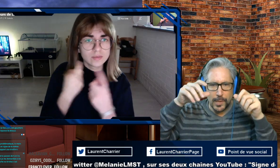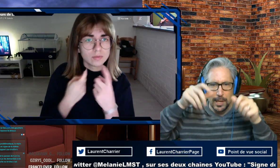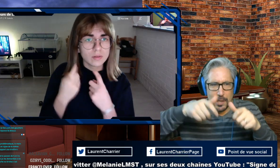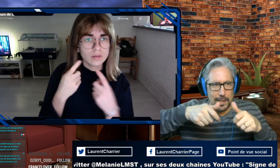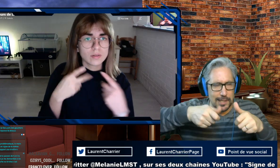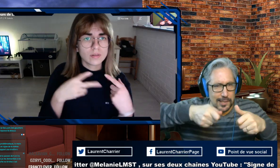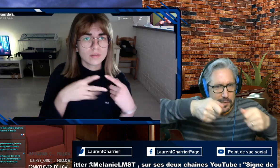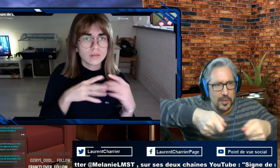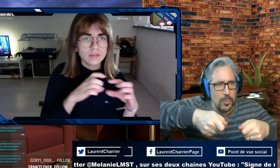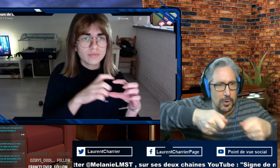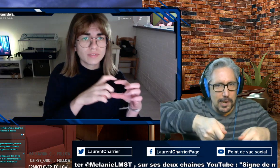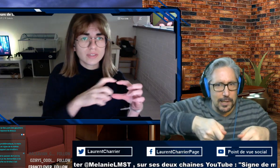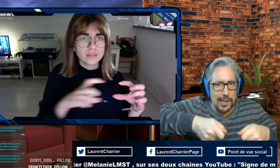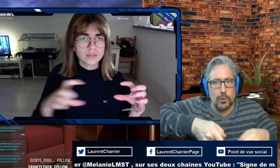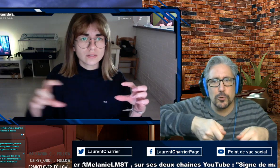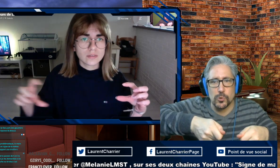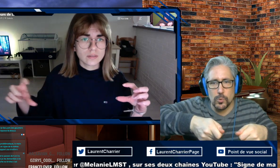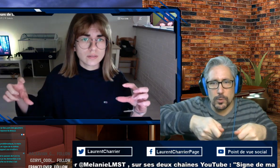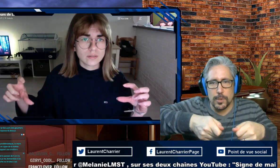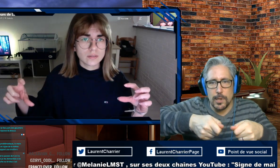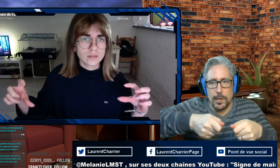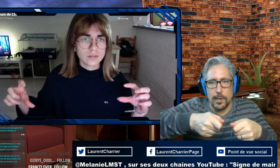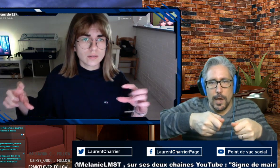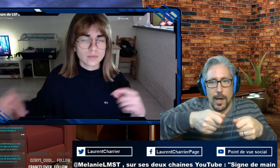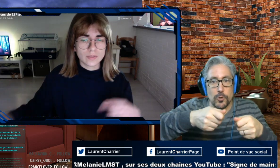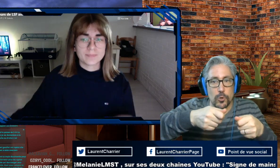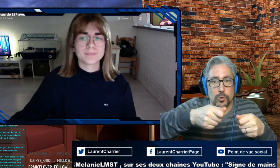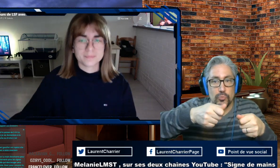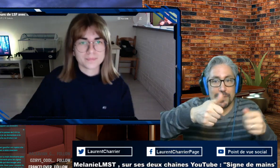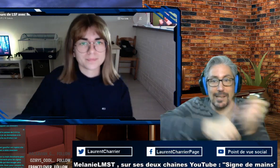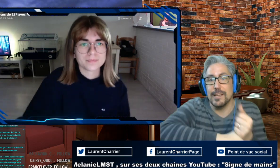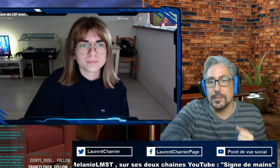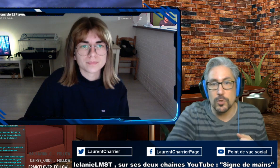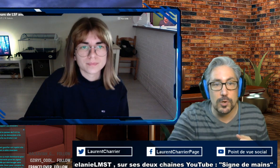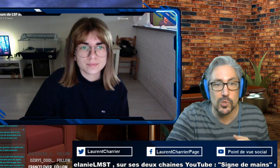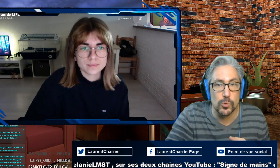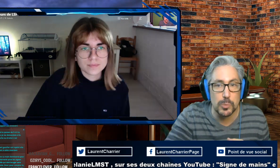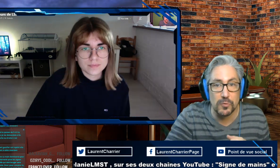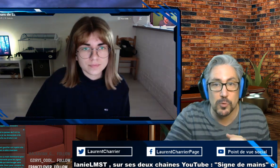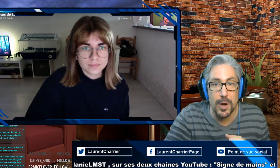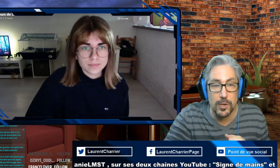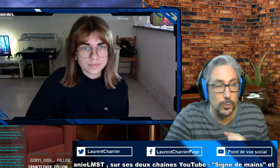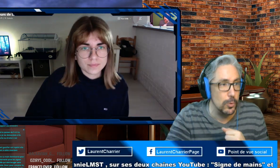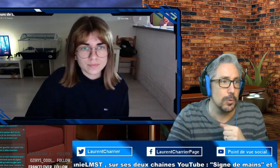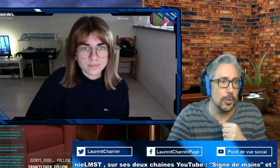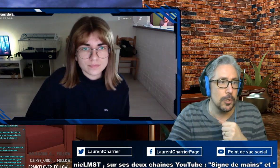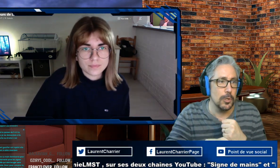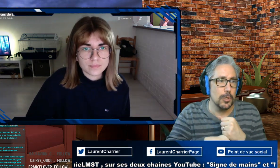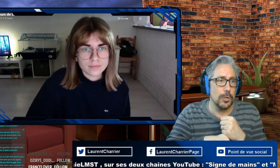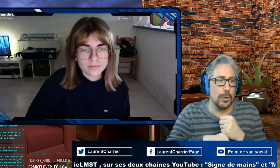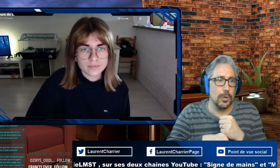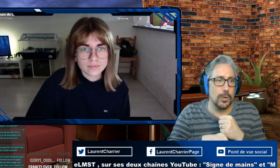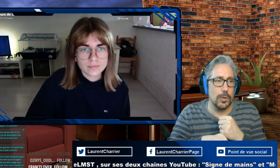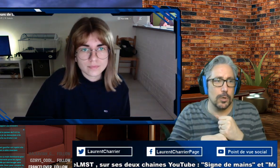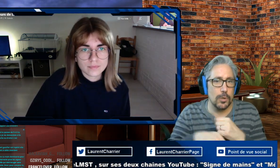quoi. Il y a des événements clés de la culture sourde depuis quelle date les sourds ils peuvent se marier entre eux